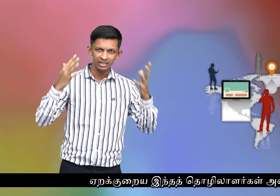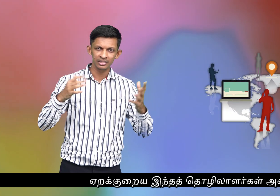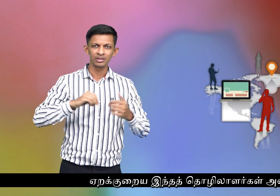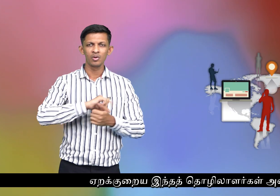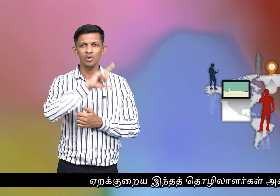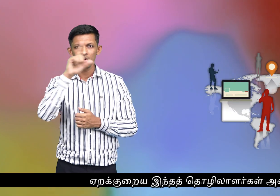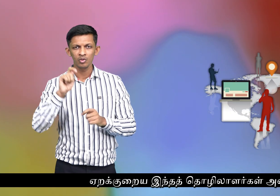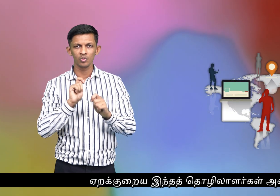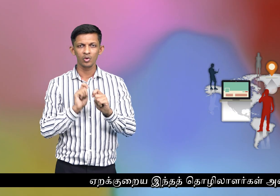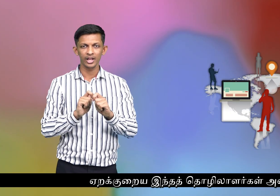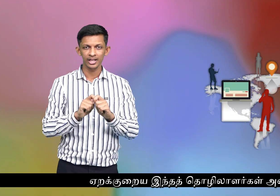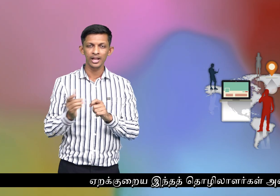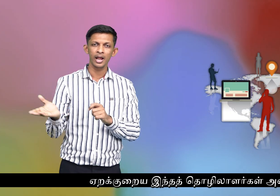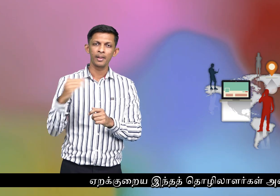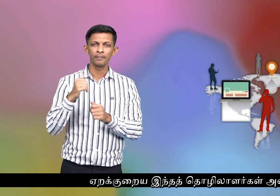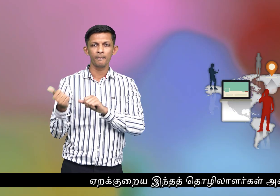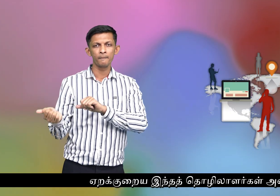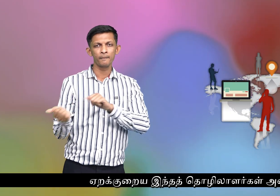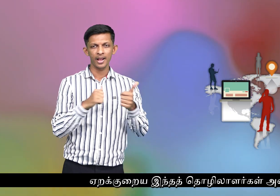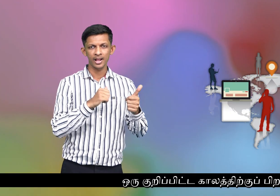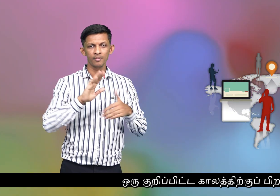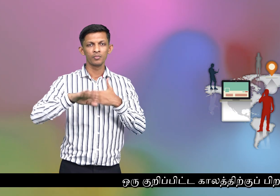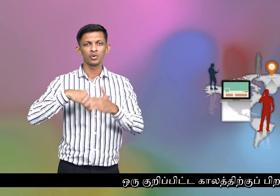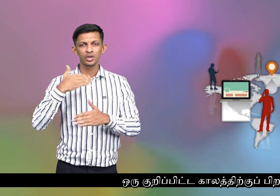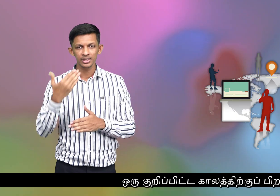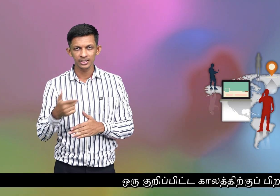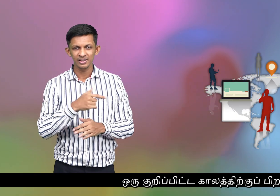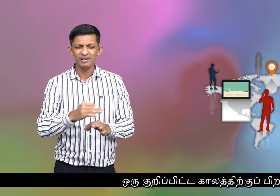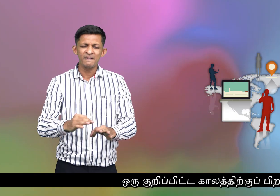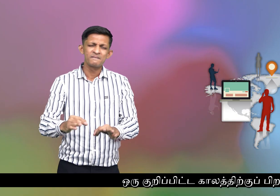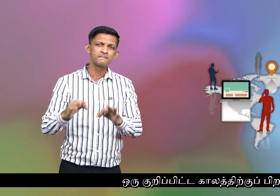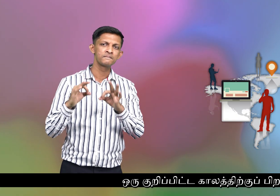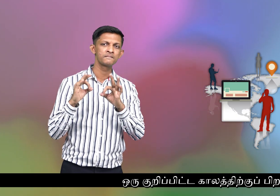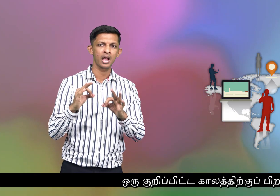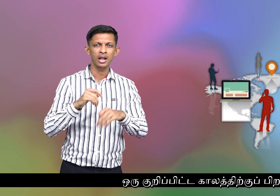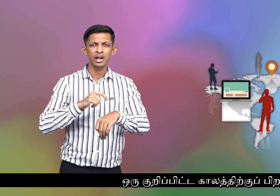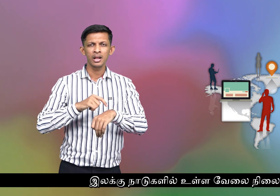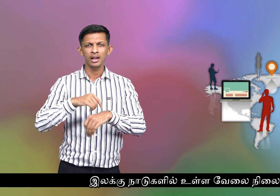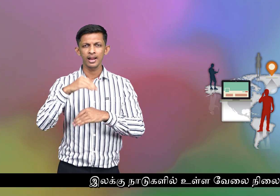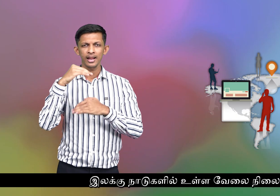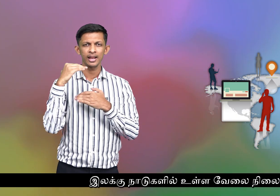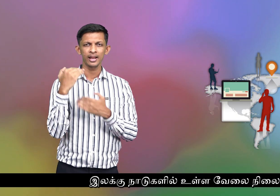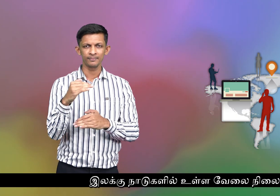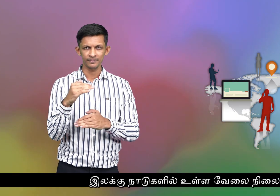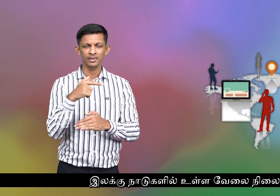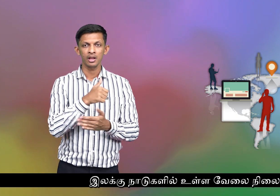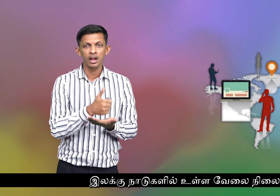ஏறக்குறைய இந்த தொழிலாளர்கள் அனைவரும் ஒரு குறிப்பிட்ட காலத்திற்குப் பிறகு இலக்கு நாடுகளில் உள்ள